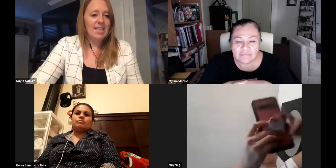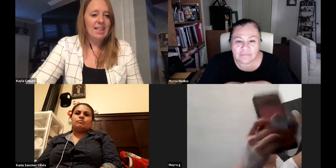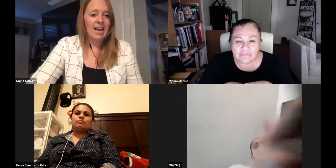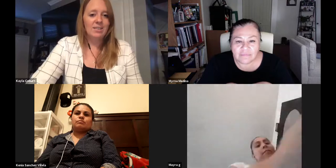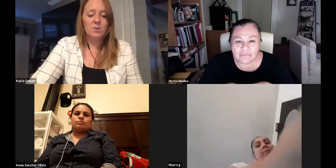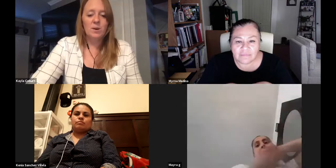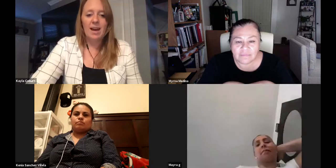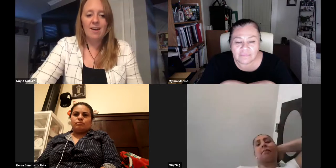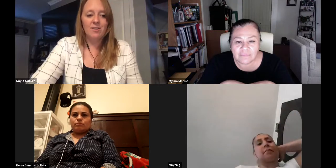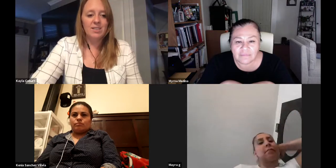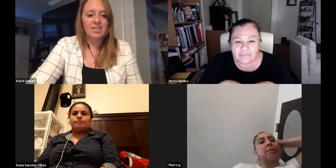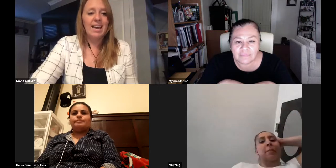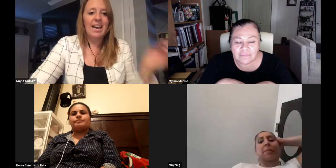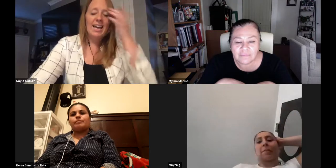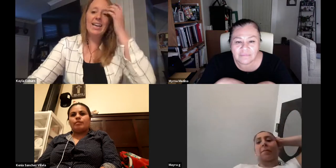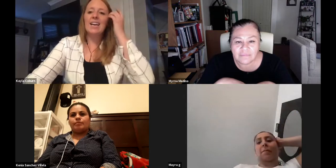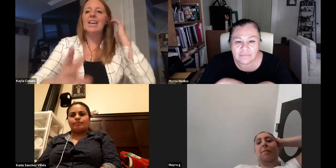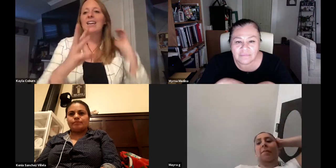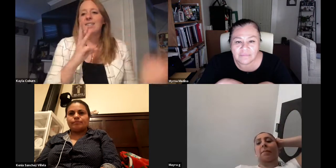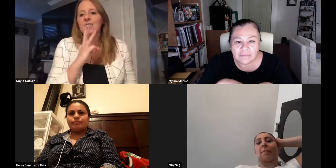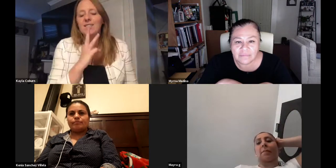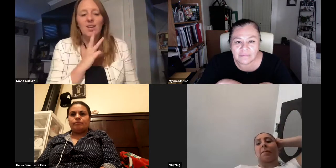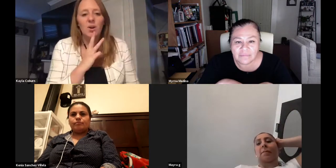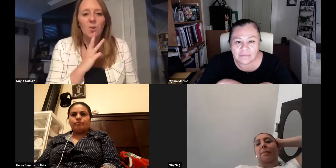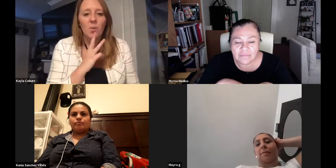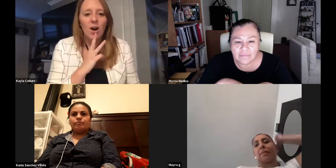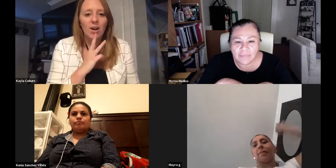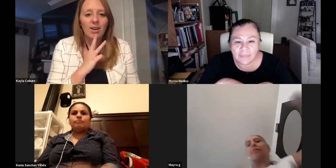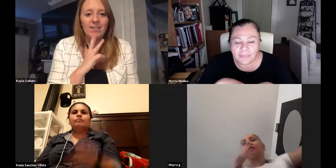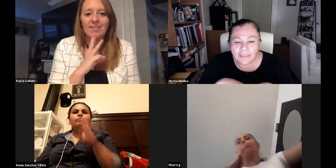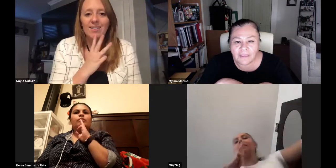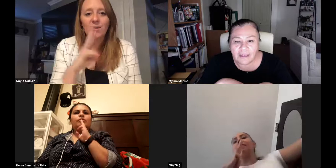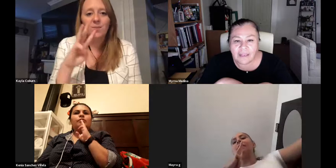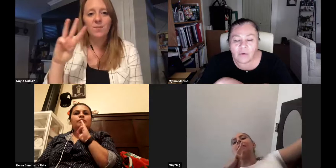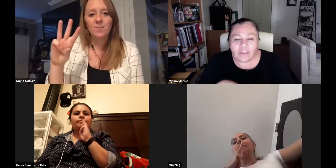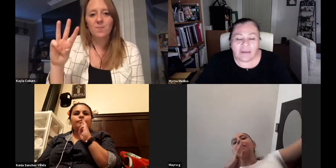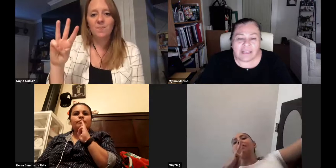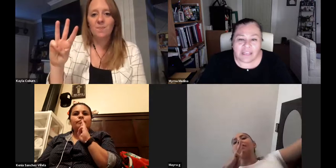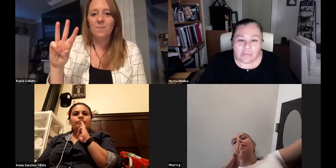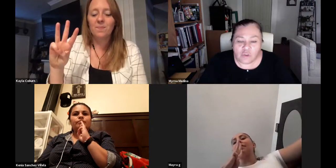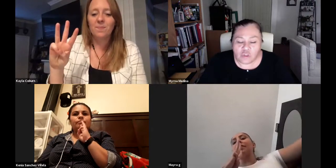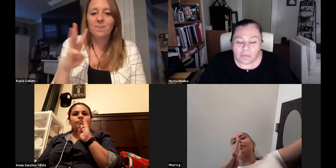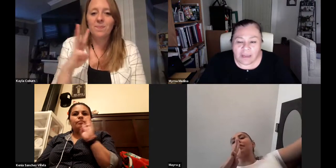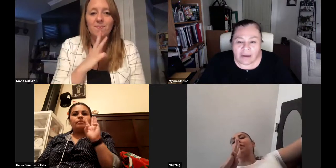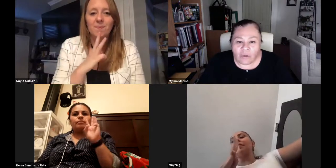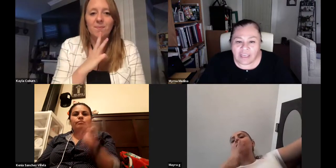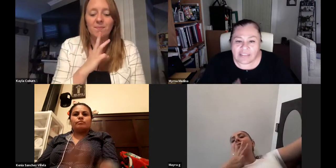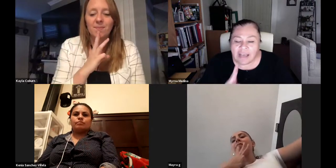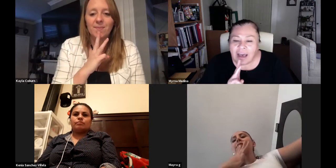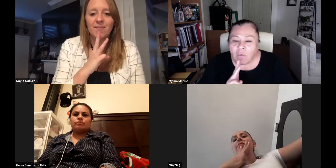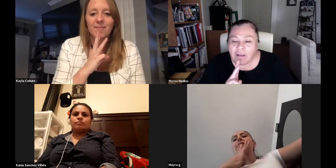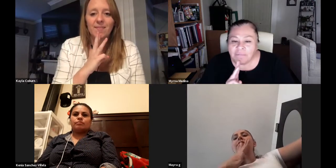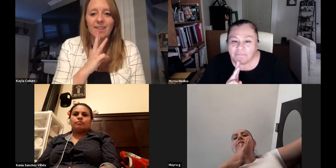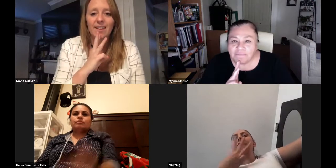And then the last one we have for today is water. La última que tenemos para hoy